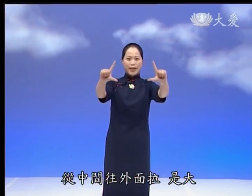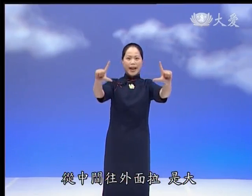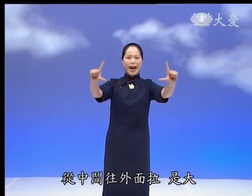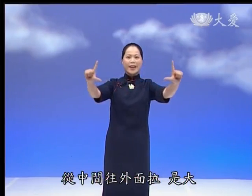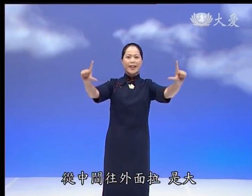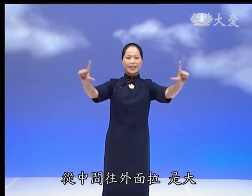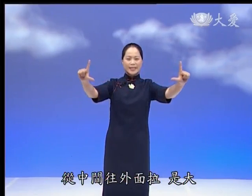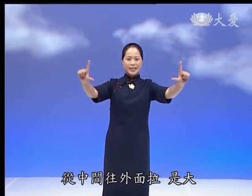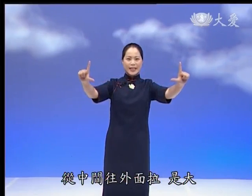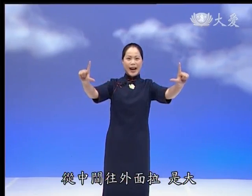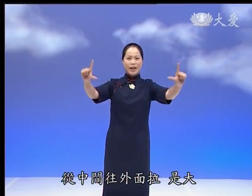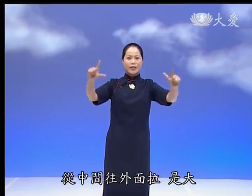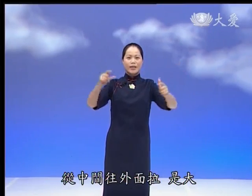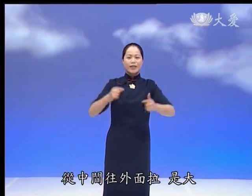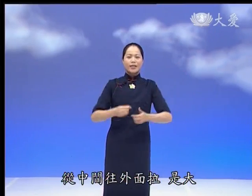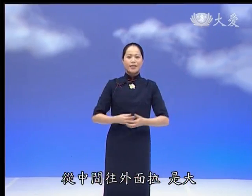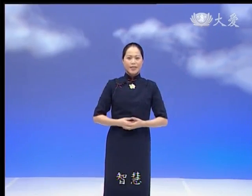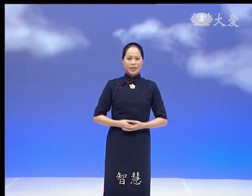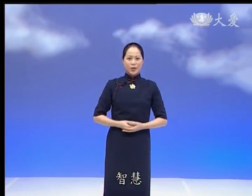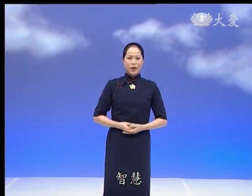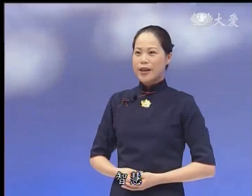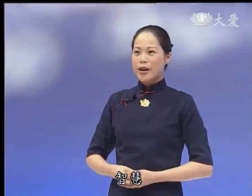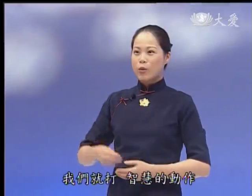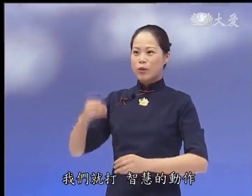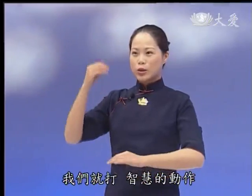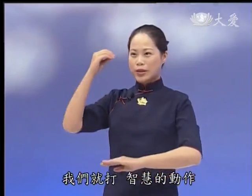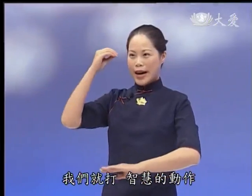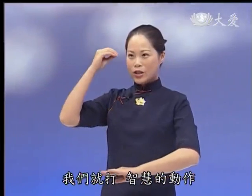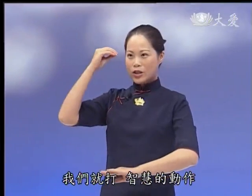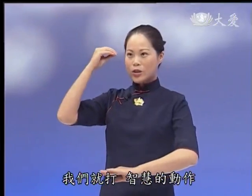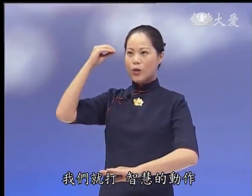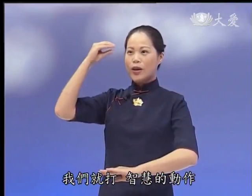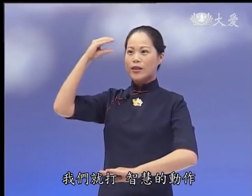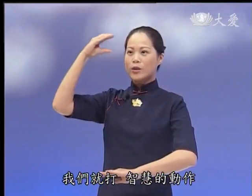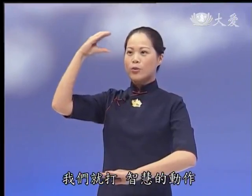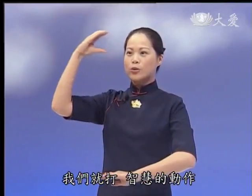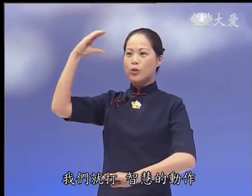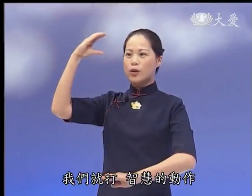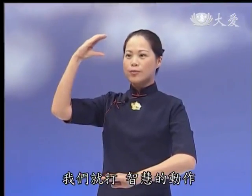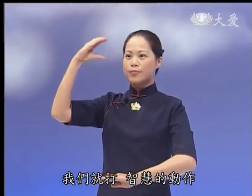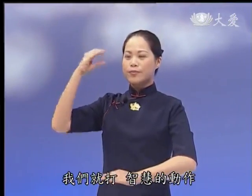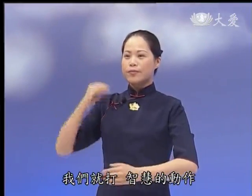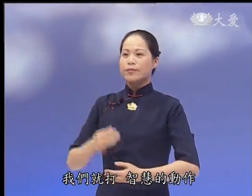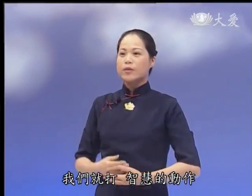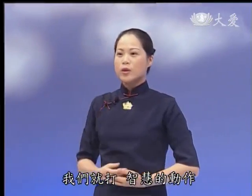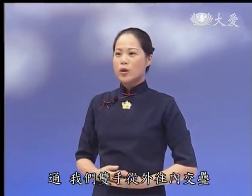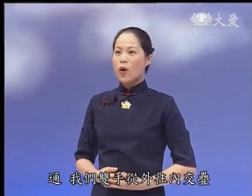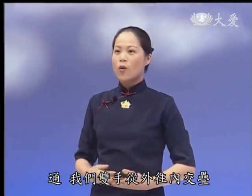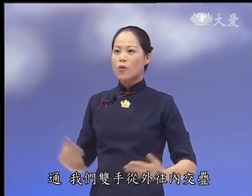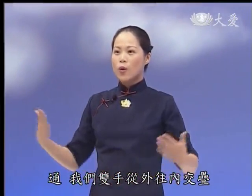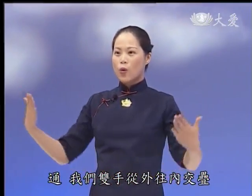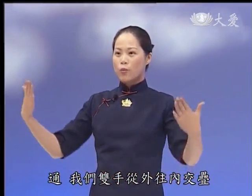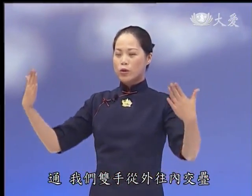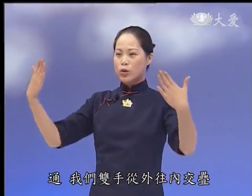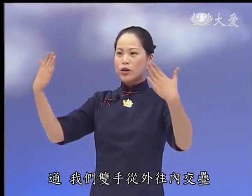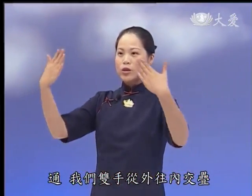面拉，是大。智慧，我们就打智慧的动作。通，我们双